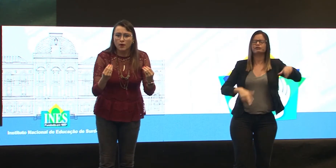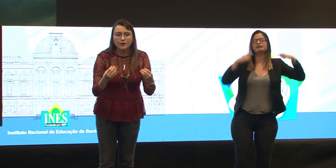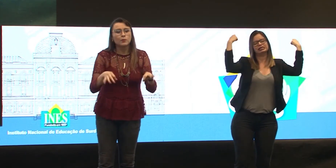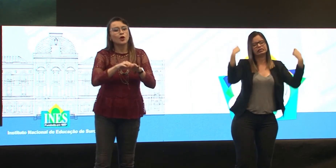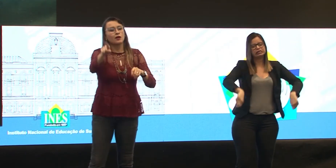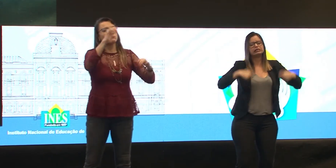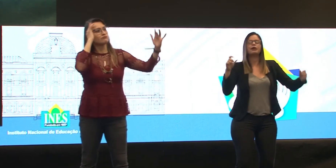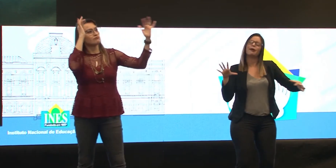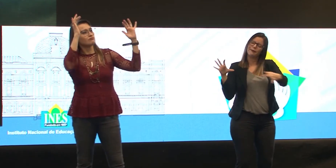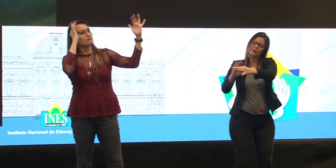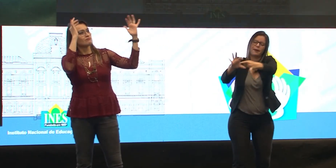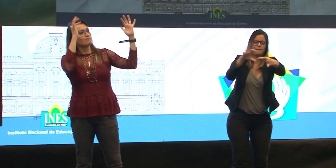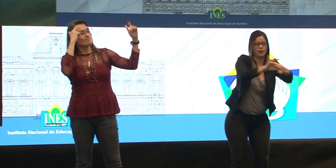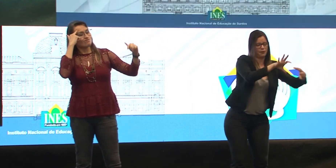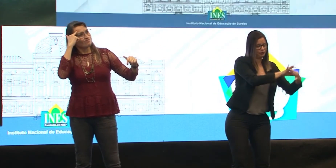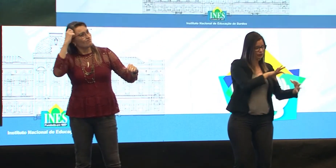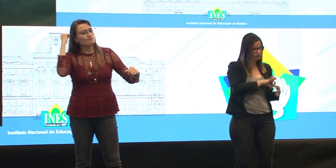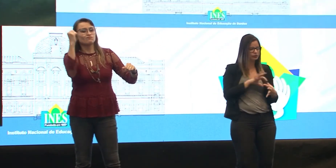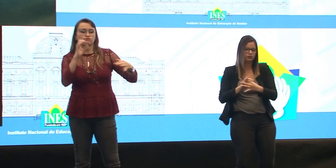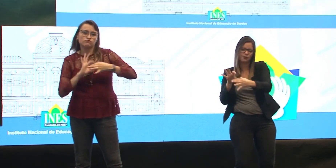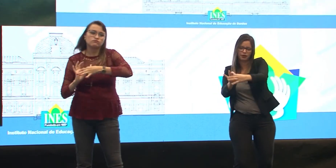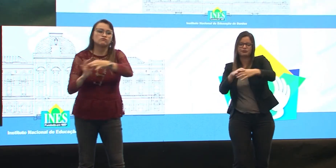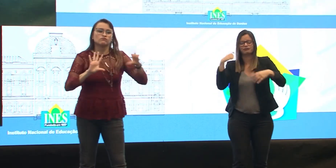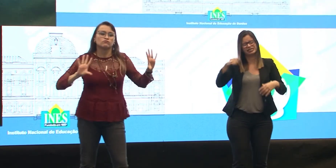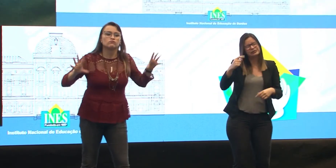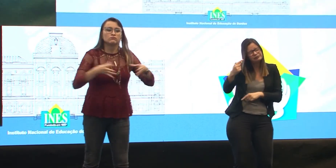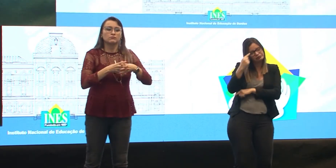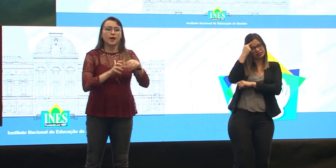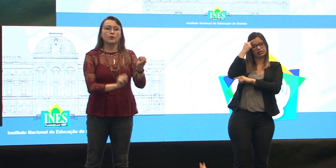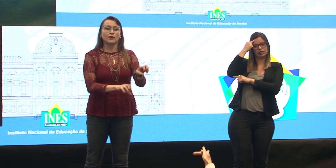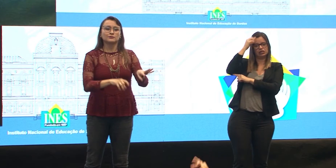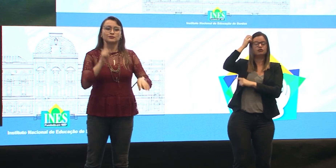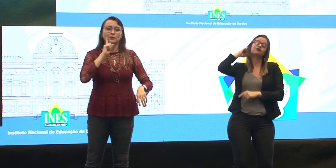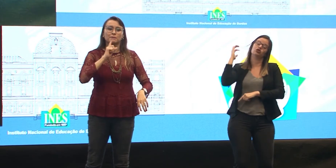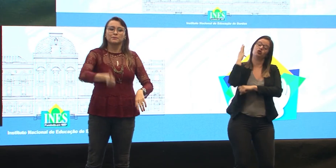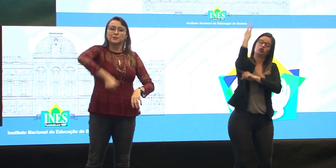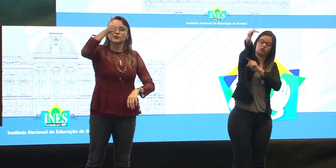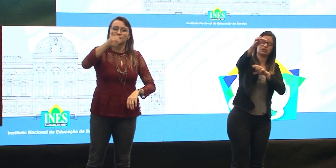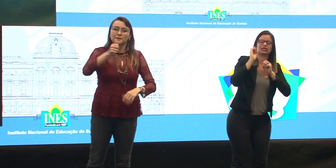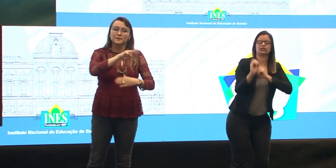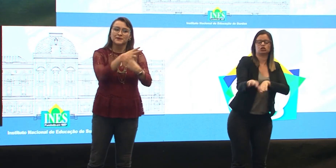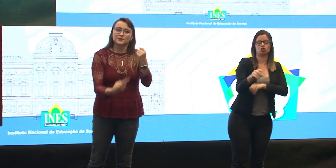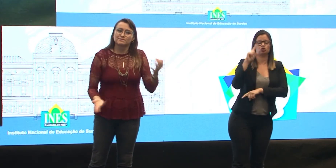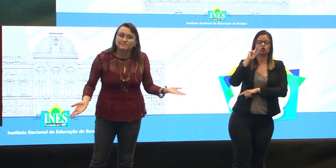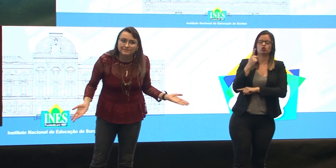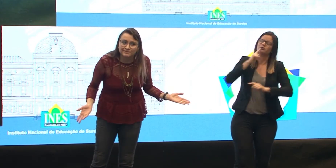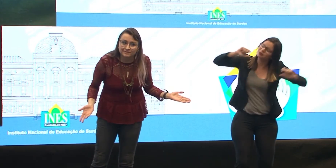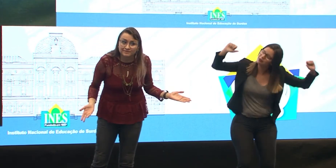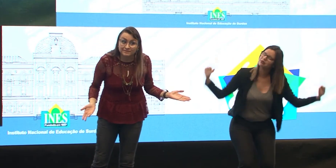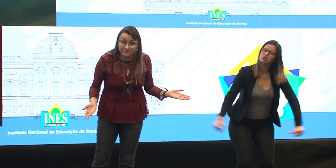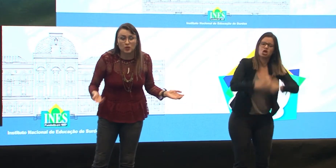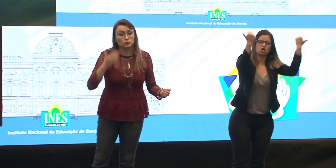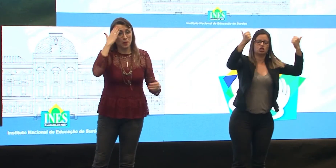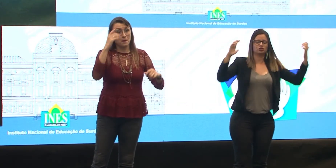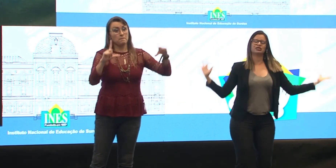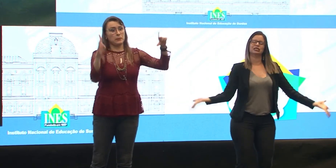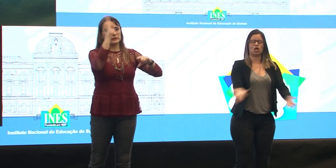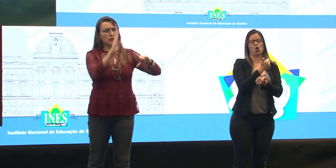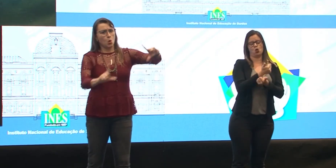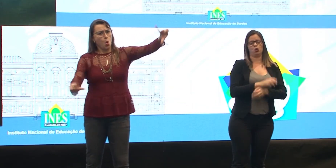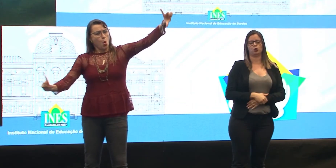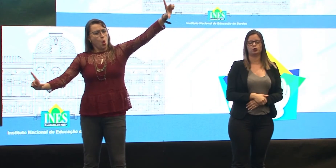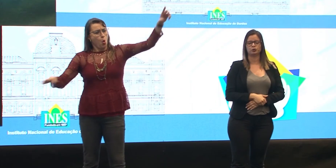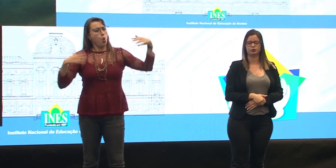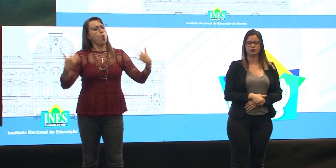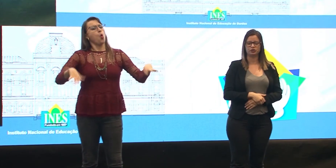né? É importante que a gente reflita e que vocês reflitam como também vocês podem melhorar essas